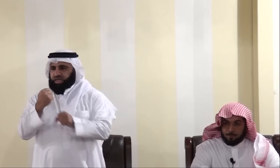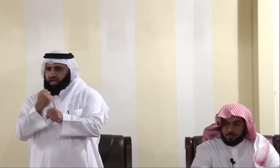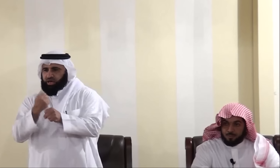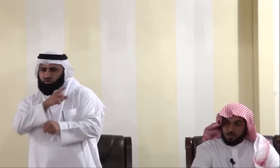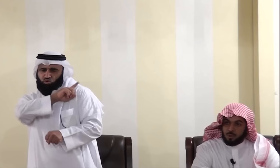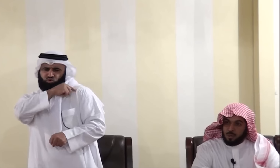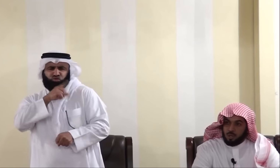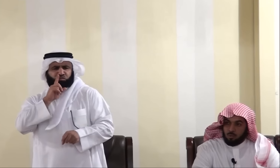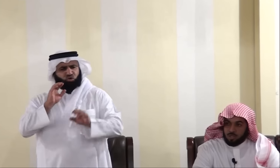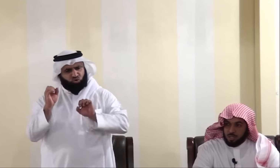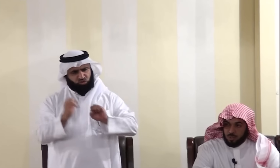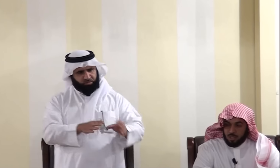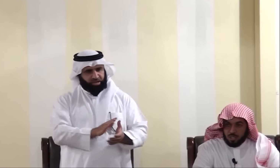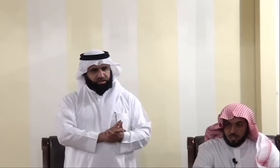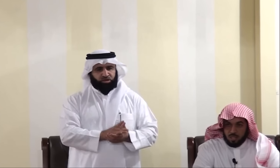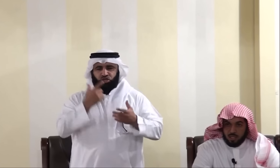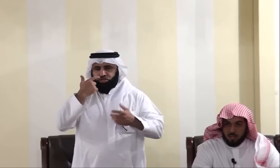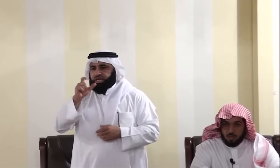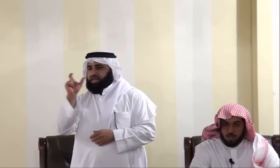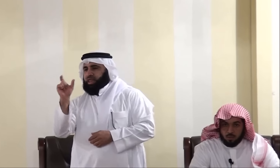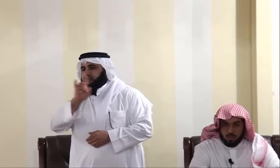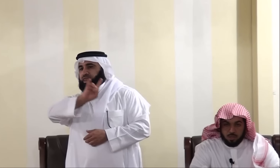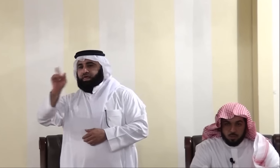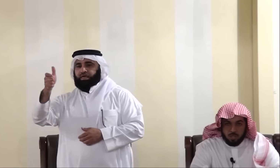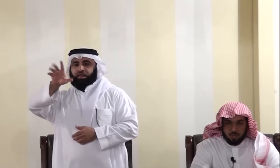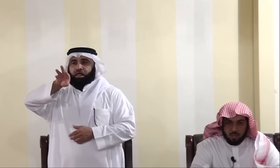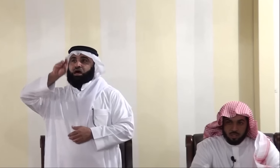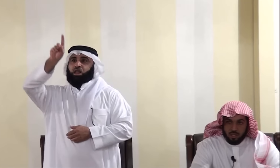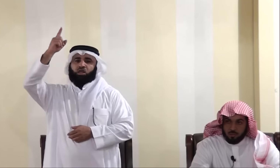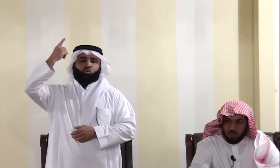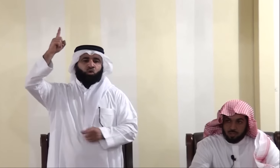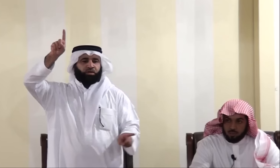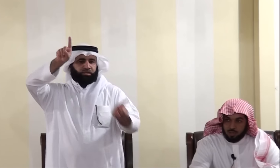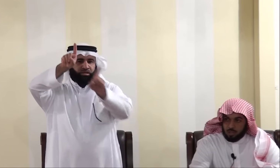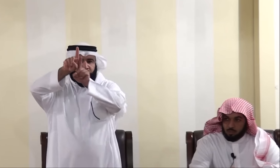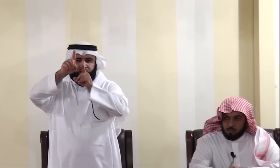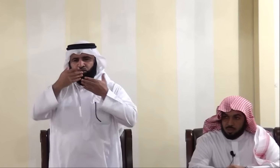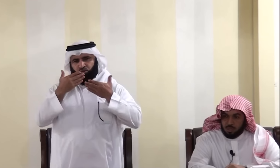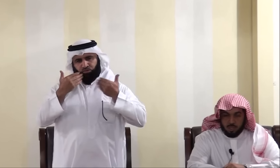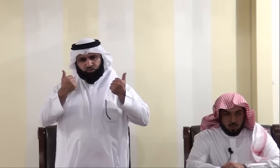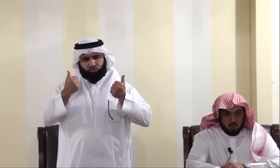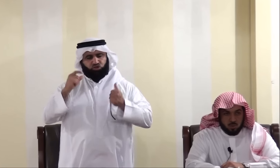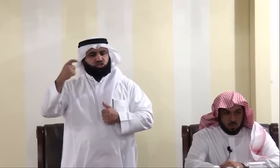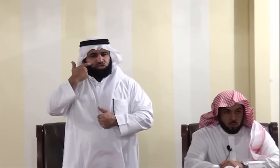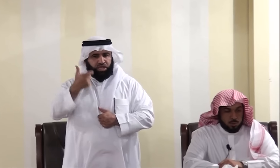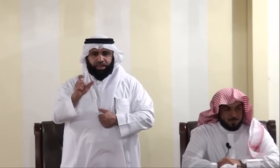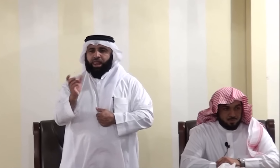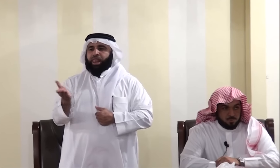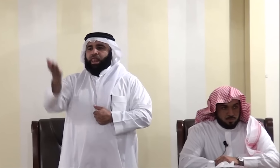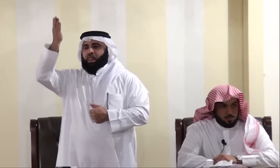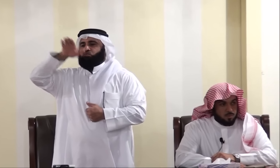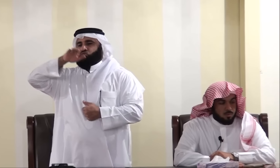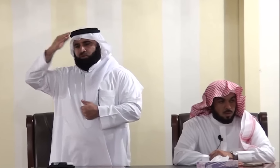وسيئاتنا وأشهد أن لا إله إلا الله وحده لا شريك له وأشهد أن محمدا عبده